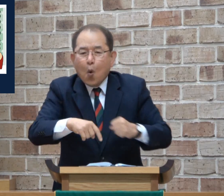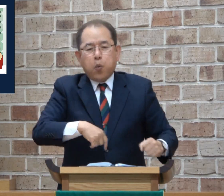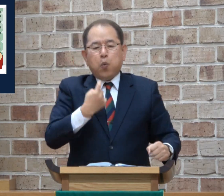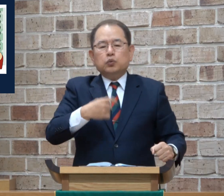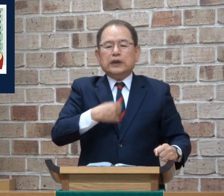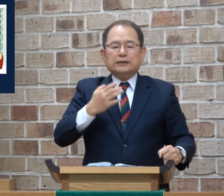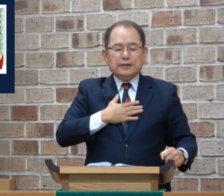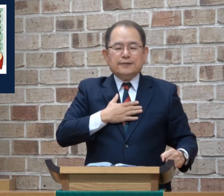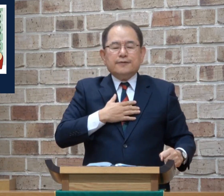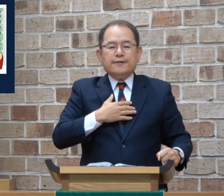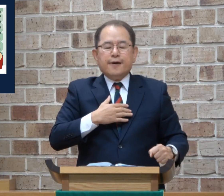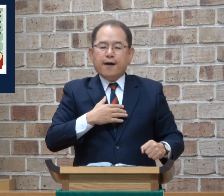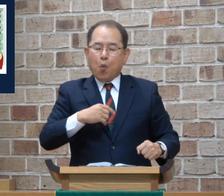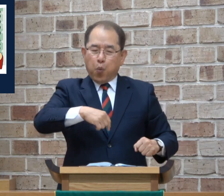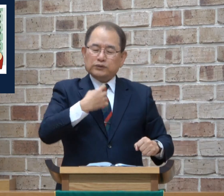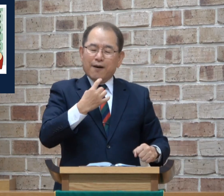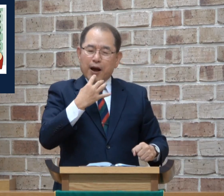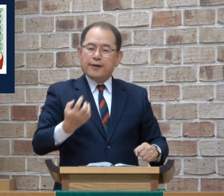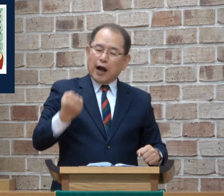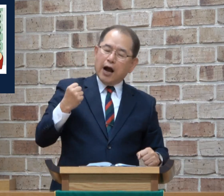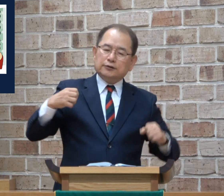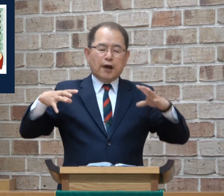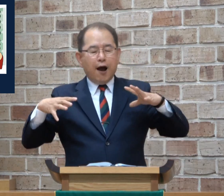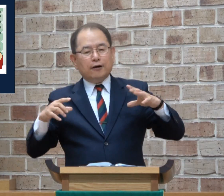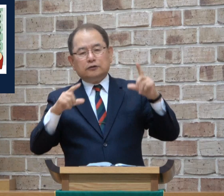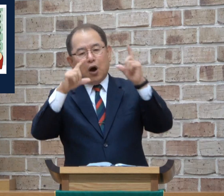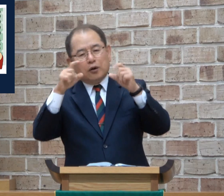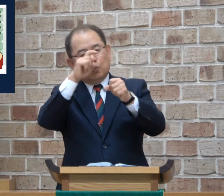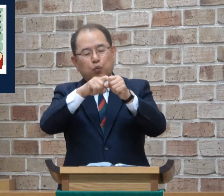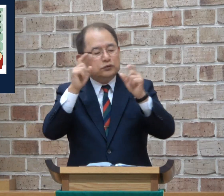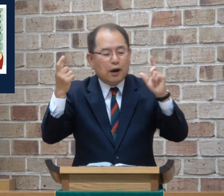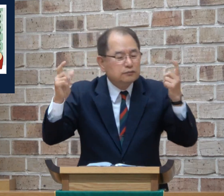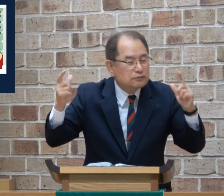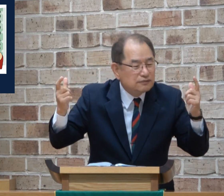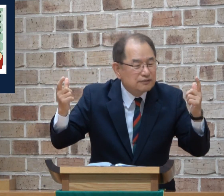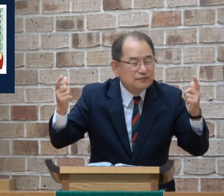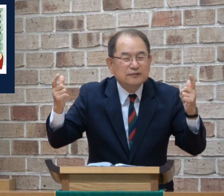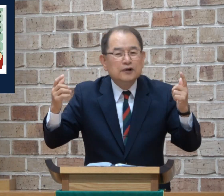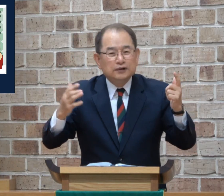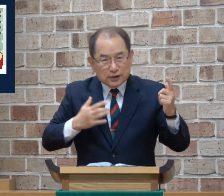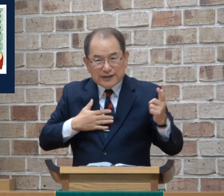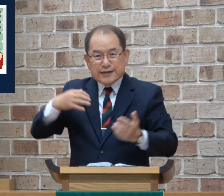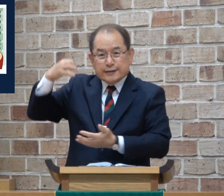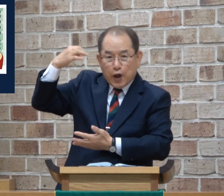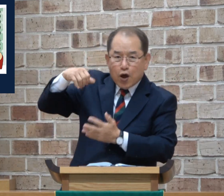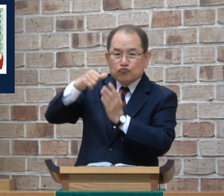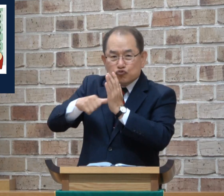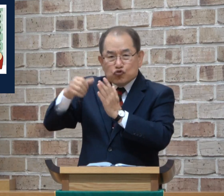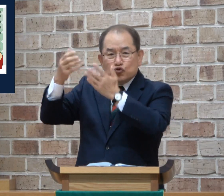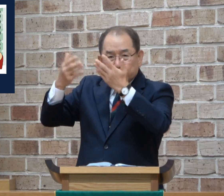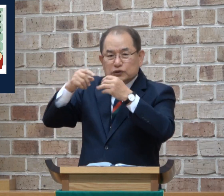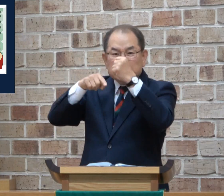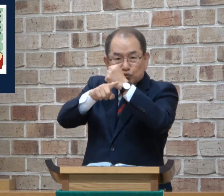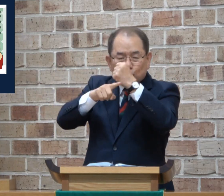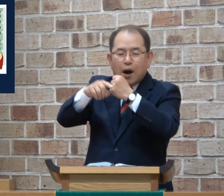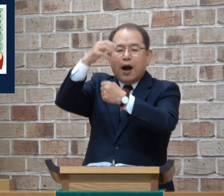위해서 자신의 자랑을 위해서 쓰는 것이 아닙니다. 그 재물을 주신 이유는 어려운